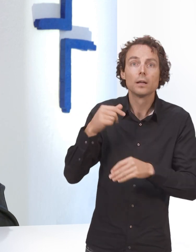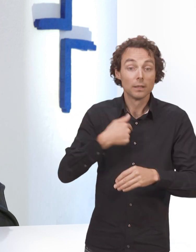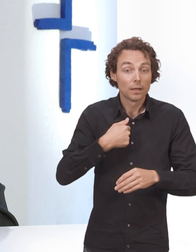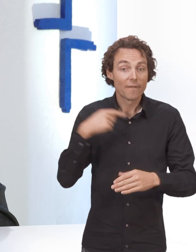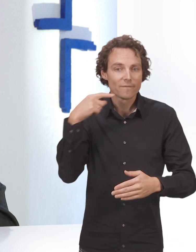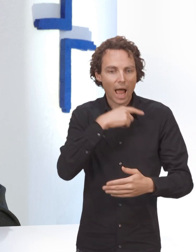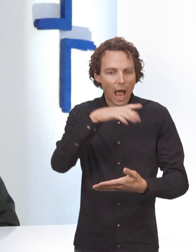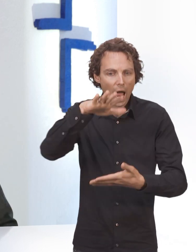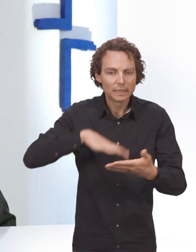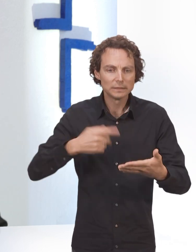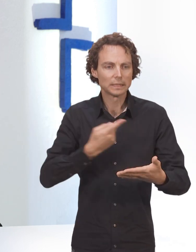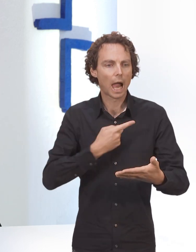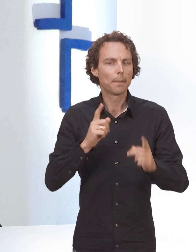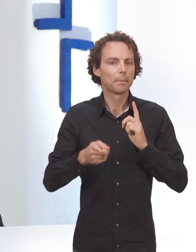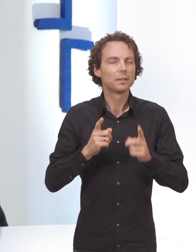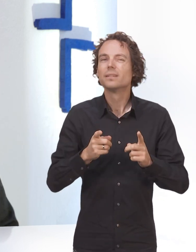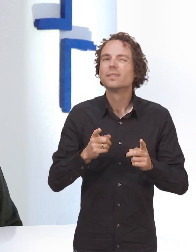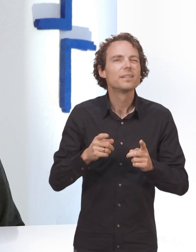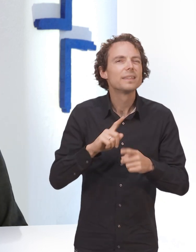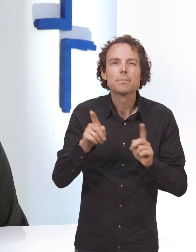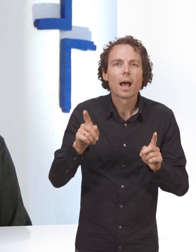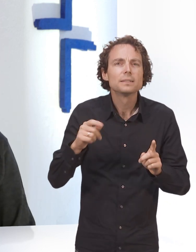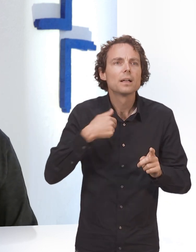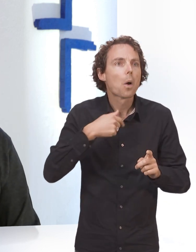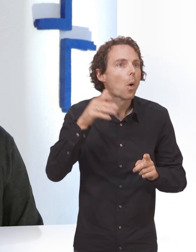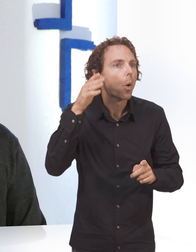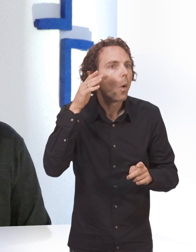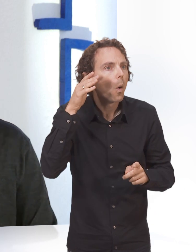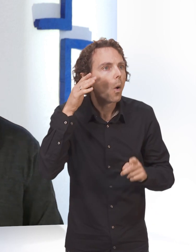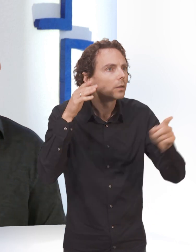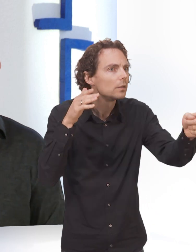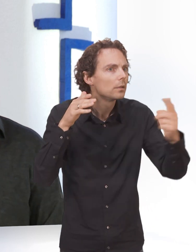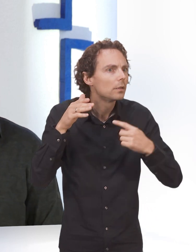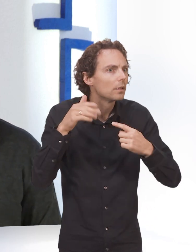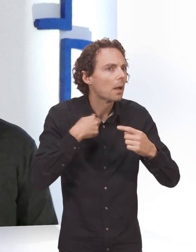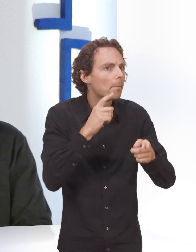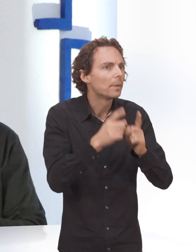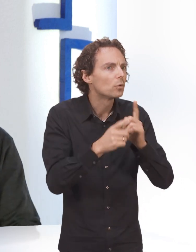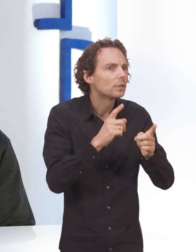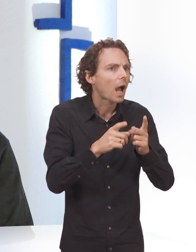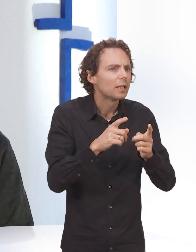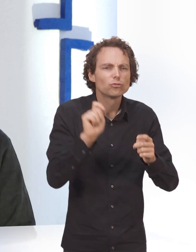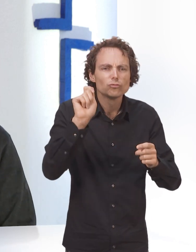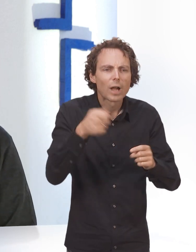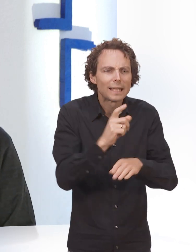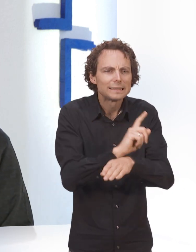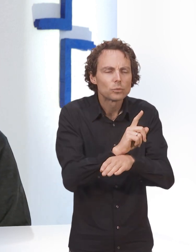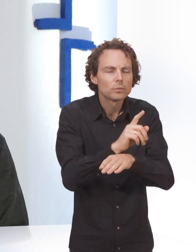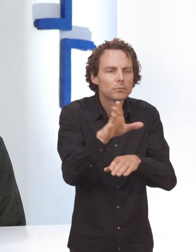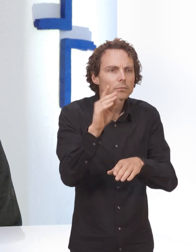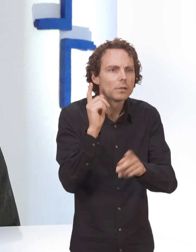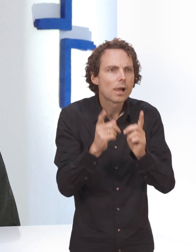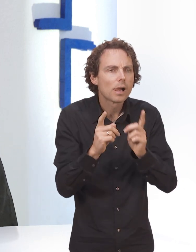beschreiben. Wenn wir etwas hören, beurteilen wir das Gehörte bewusst oder unbewusst, in Bruchteilen von Sekunden, ob